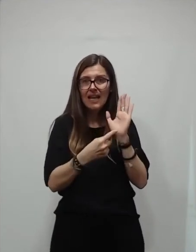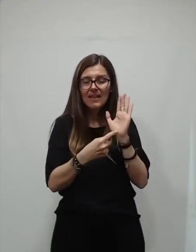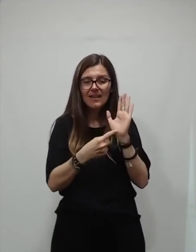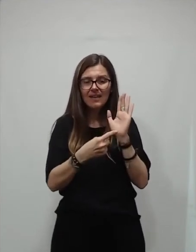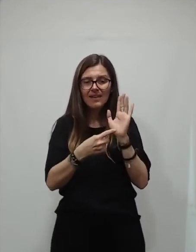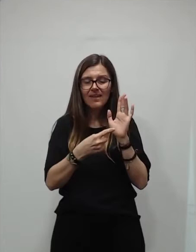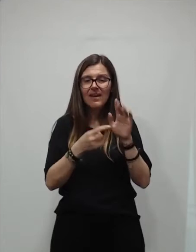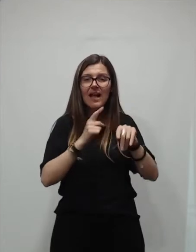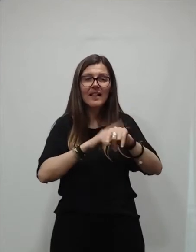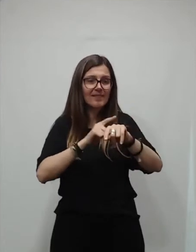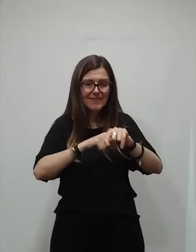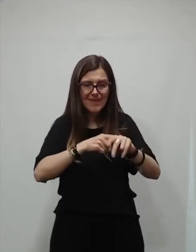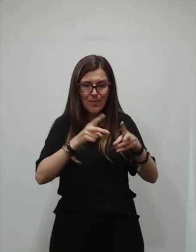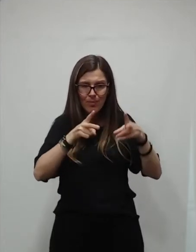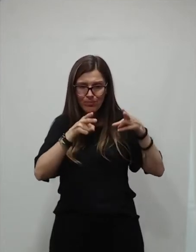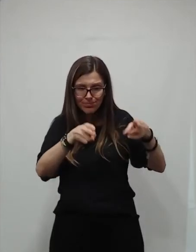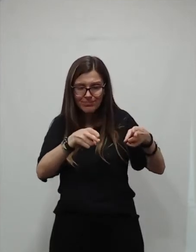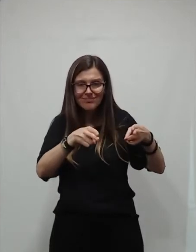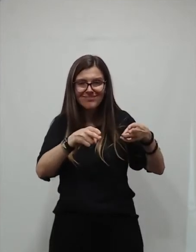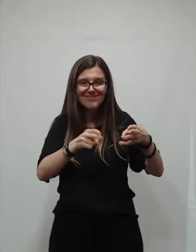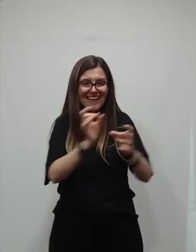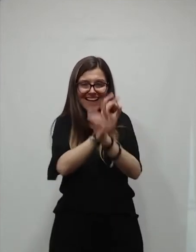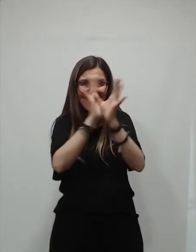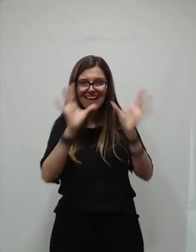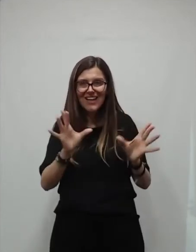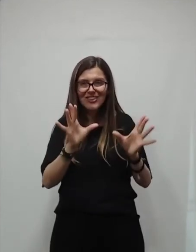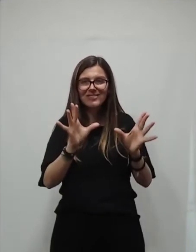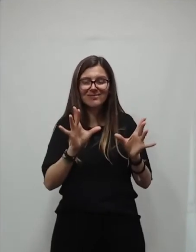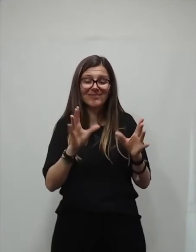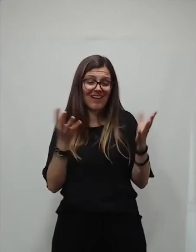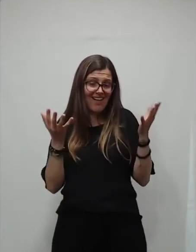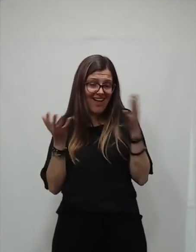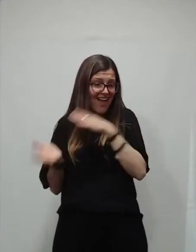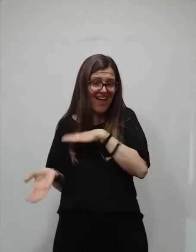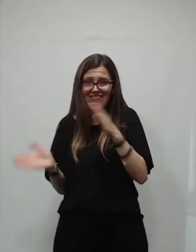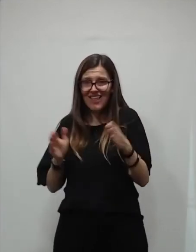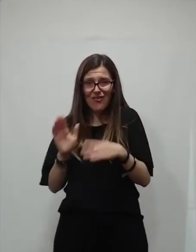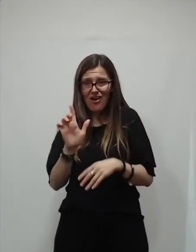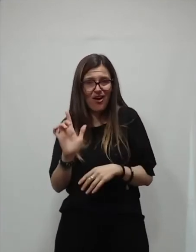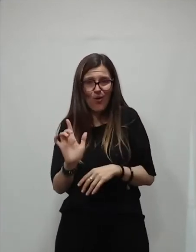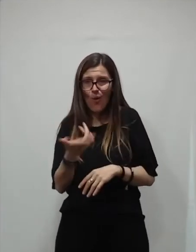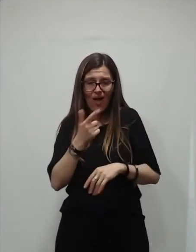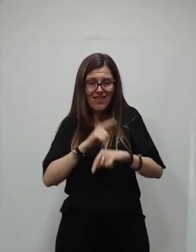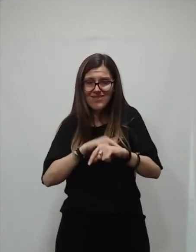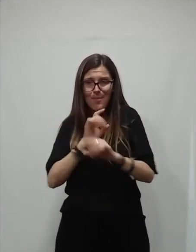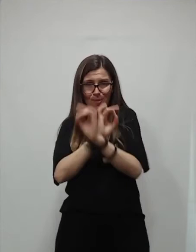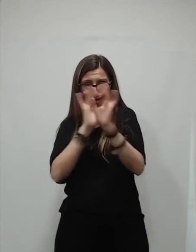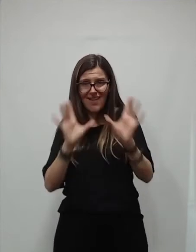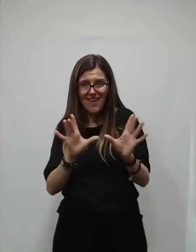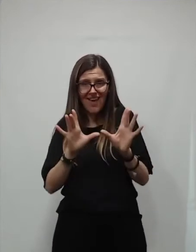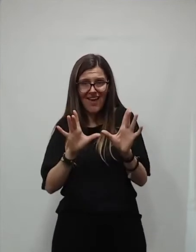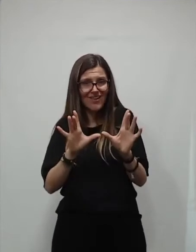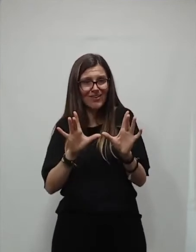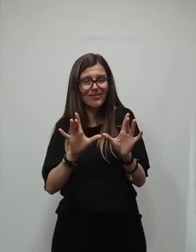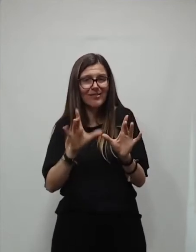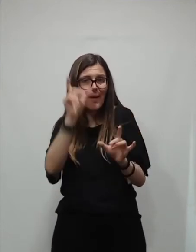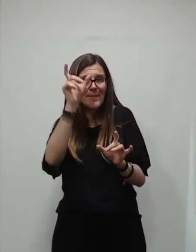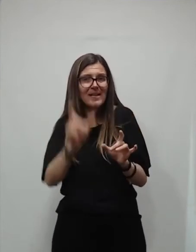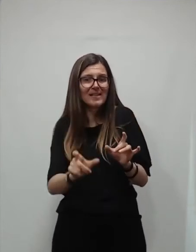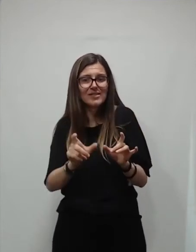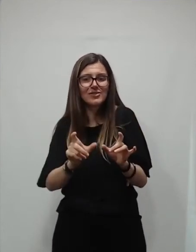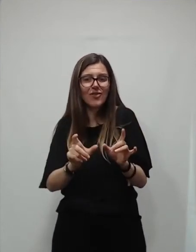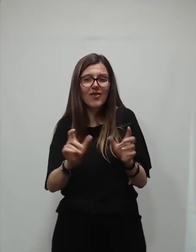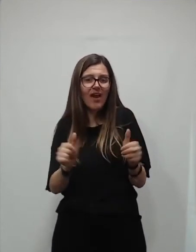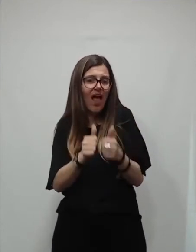Entonces, todas estas cuestiones que además implican importantes cuestiones de derechos humanos, de acceso a la justicia, de no ser sometido